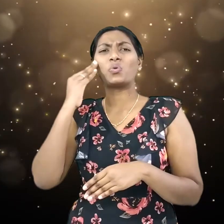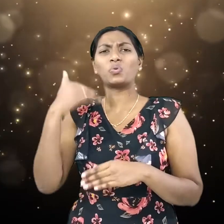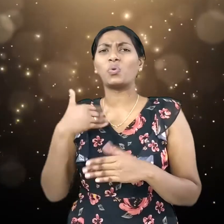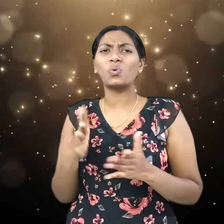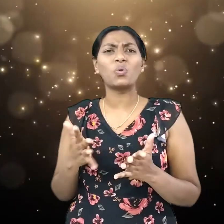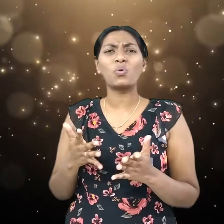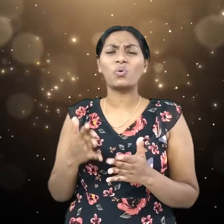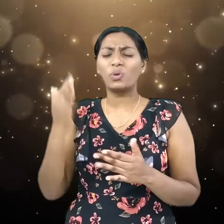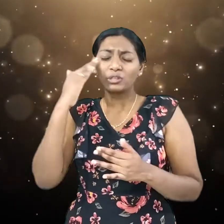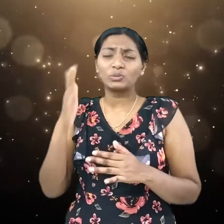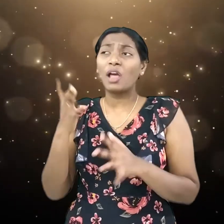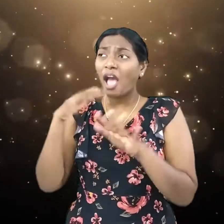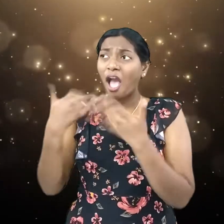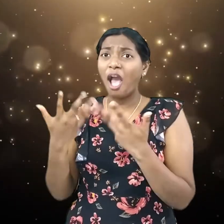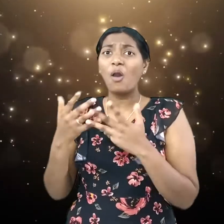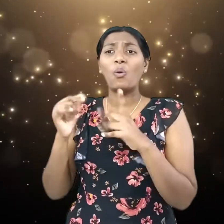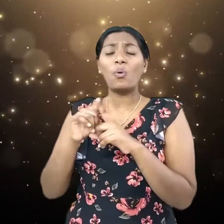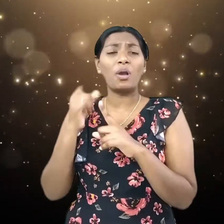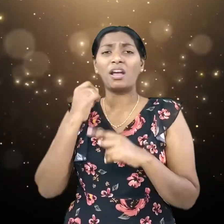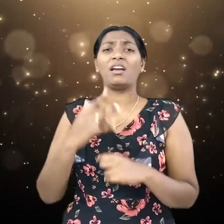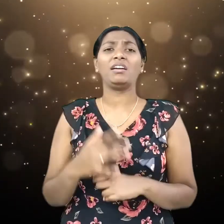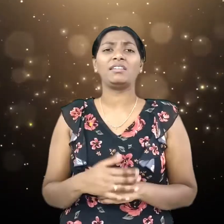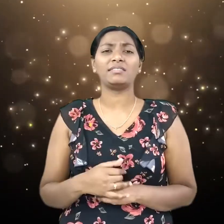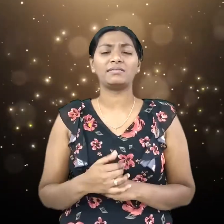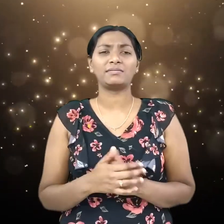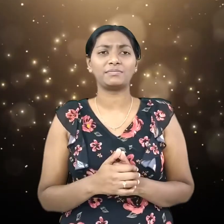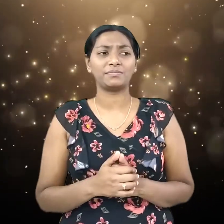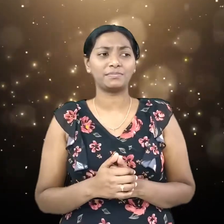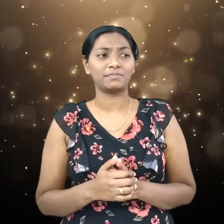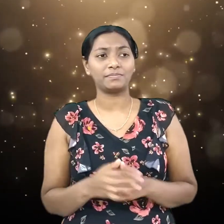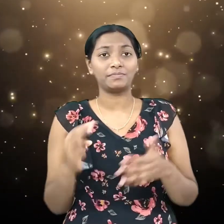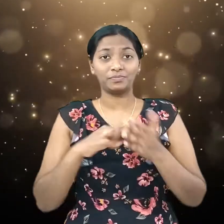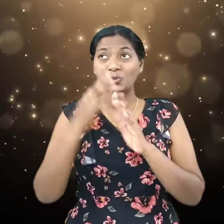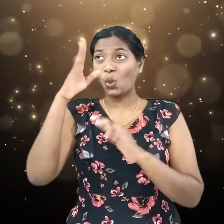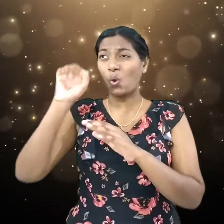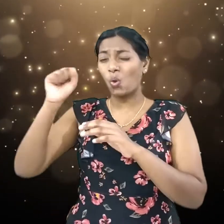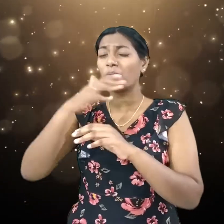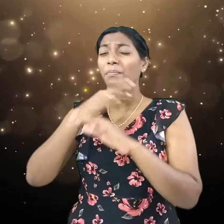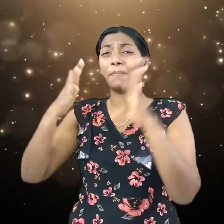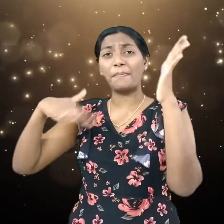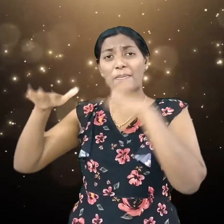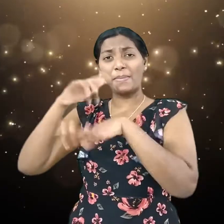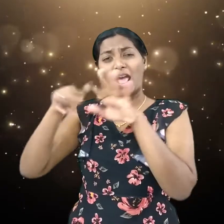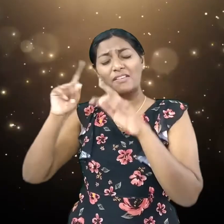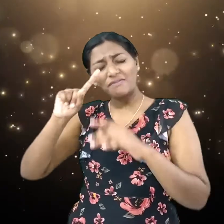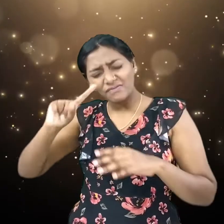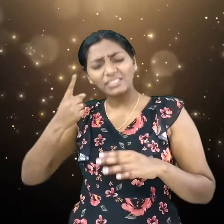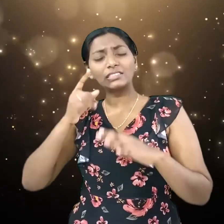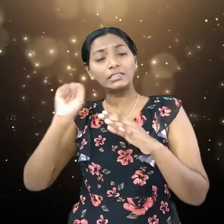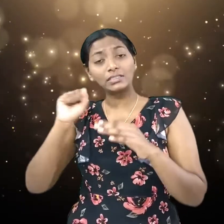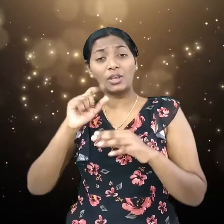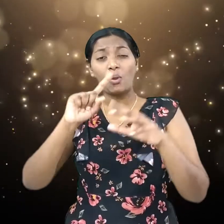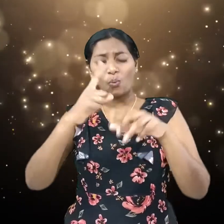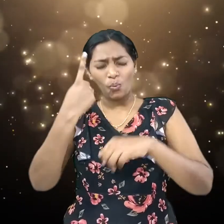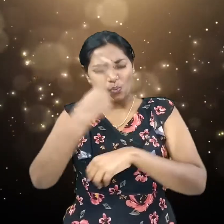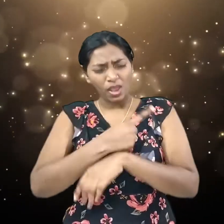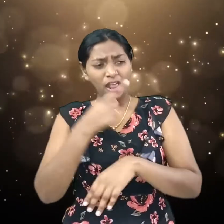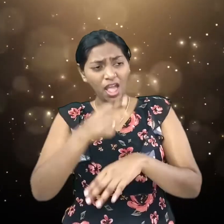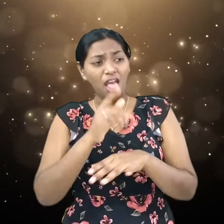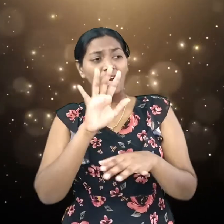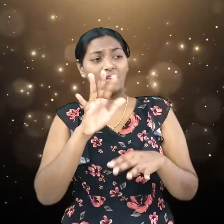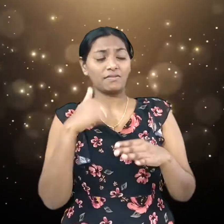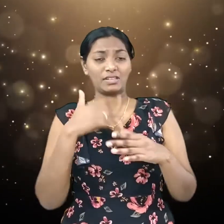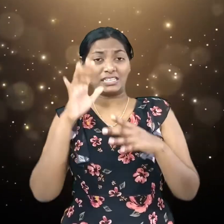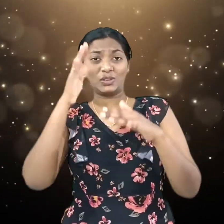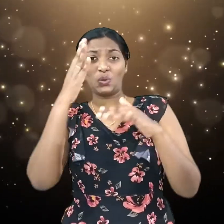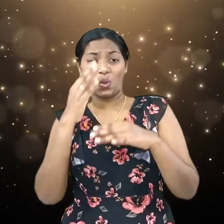पर परमेश्वर की योजना शुरुआत से यही थी कि एक दिन होगा जब परमेश्वर हमारे आएगा और हम उसके साथ क्या हो जाएंगे? घुल मिल जाएंगे और वो दुनिया